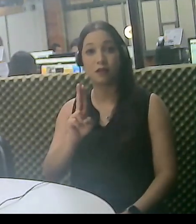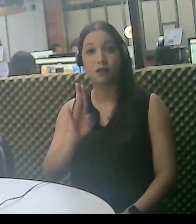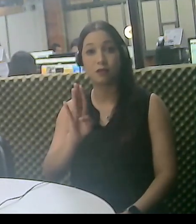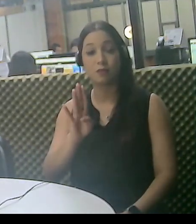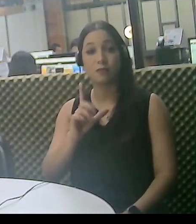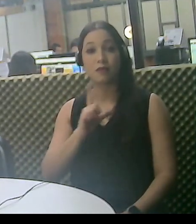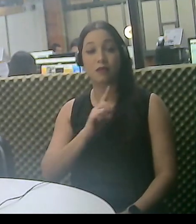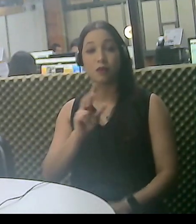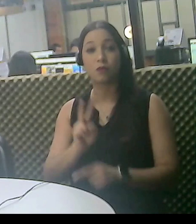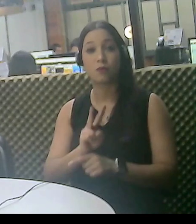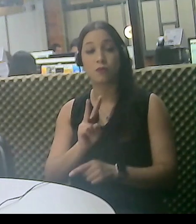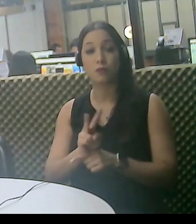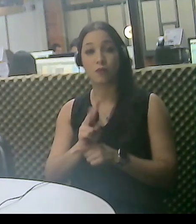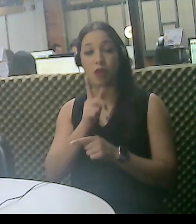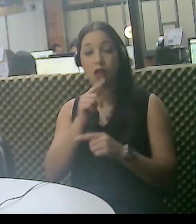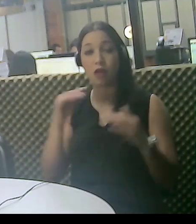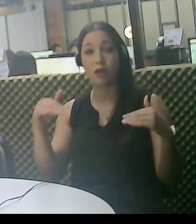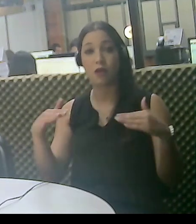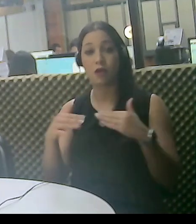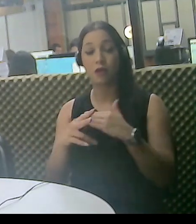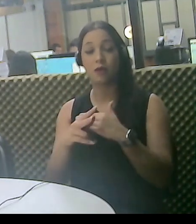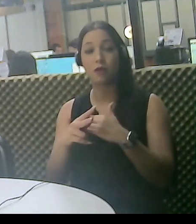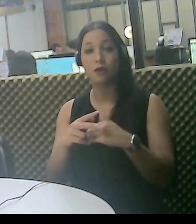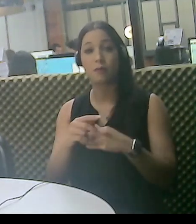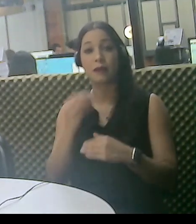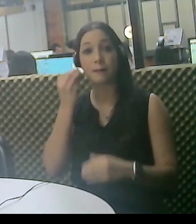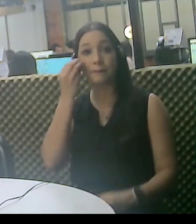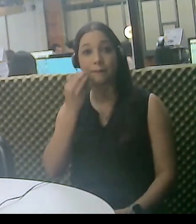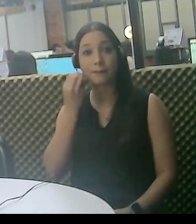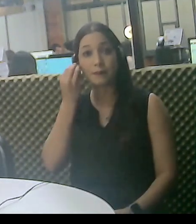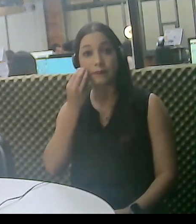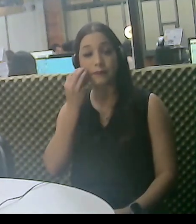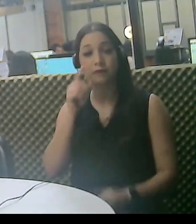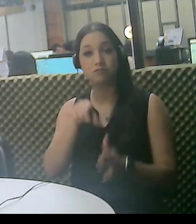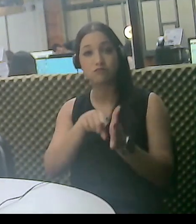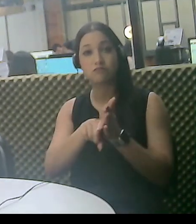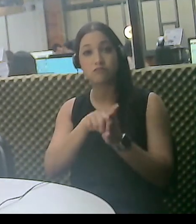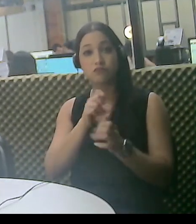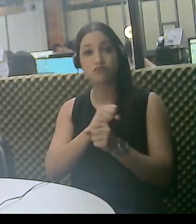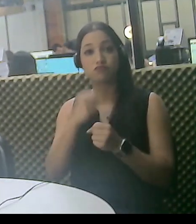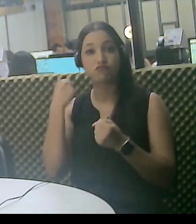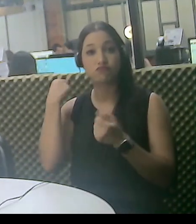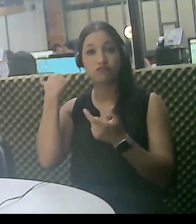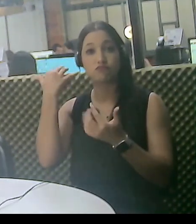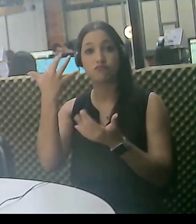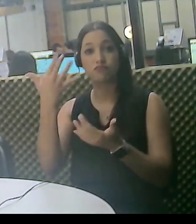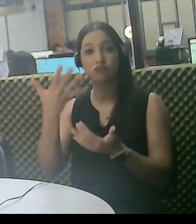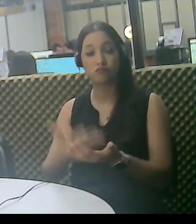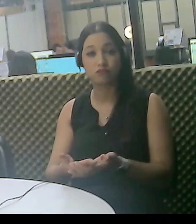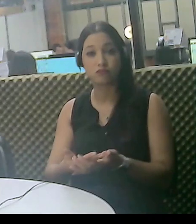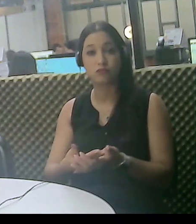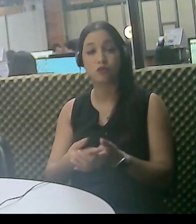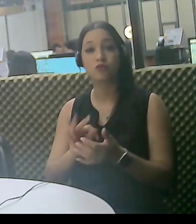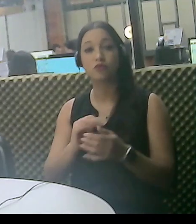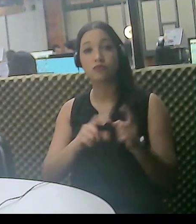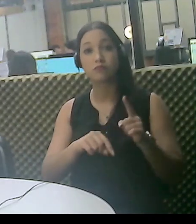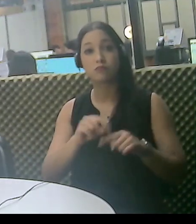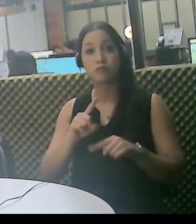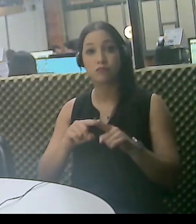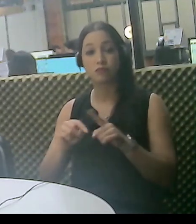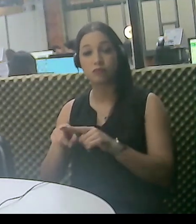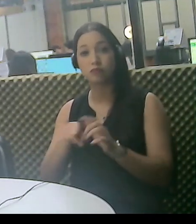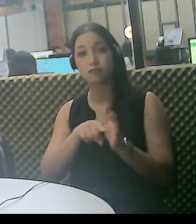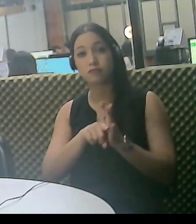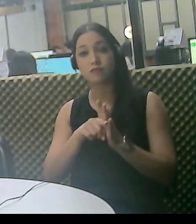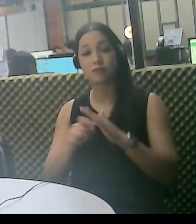pratica fruticultura e aquicultura para experimentação e pesquisa durante todo o ano. Todos os produtos derivados dos estudos